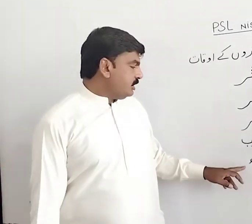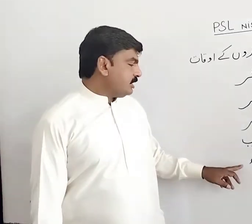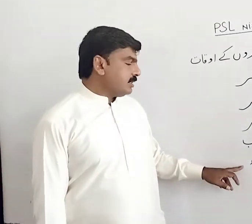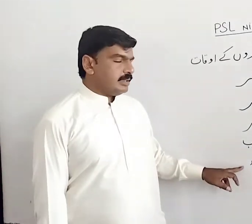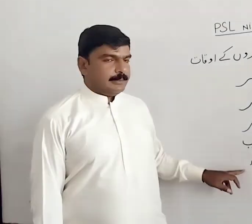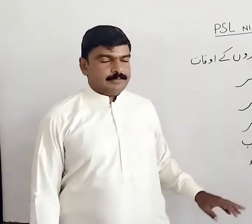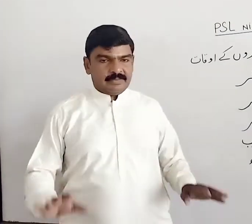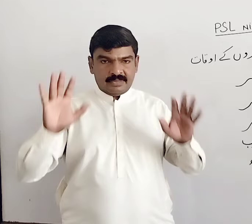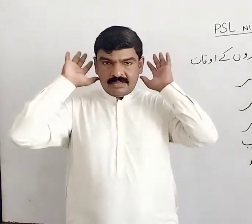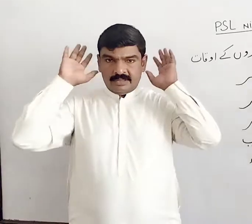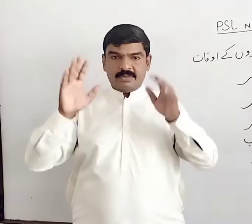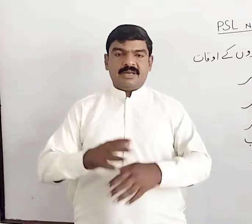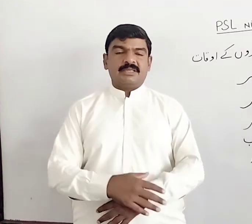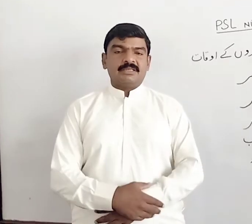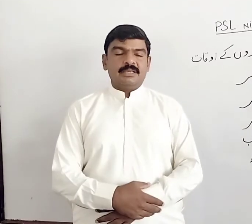عشاء کا سائن، نماز کا سائن